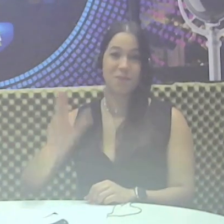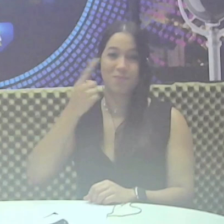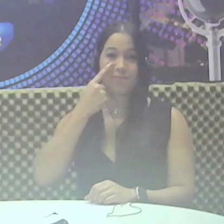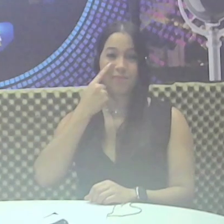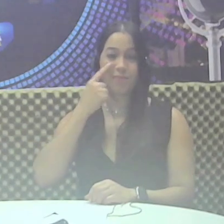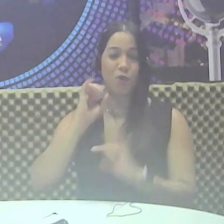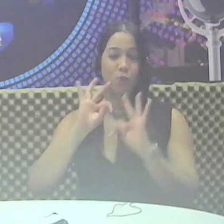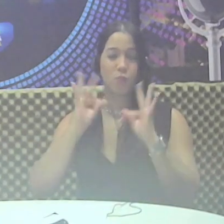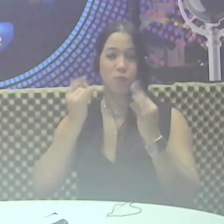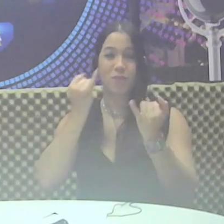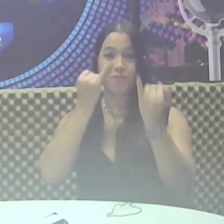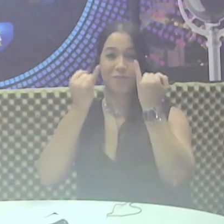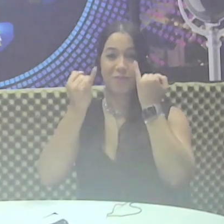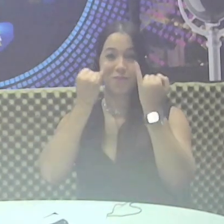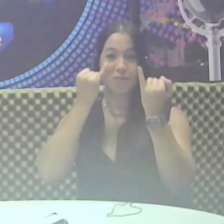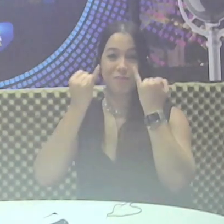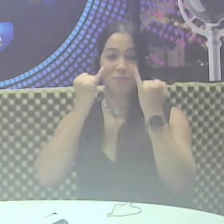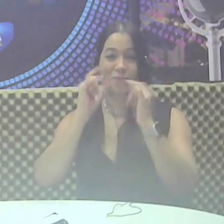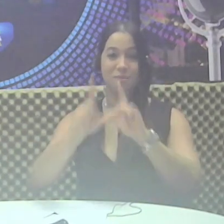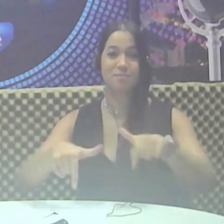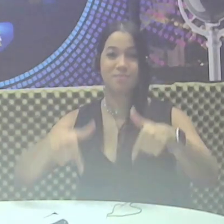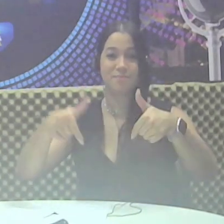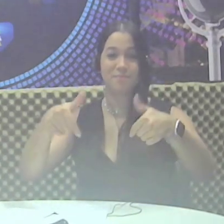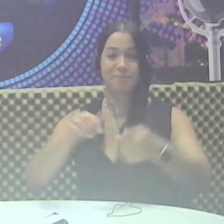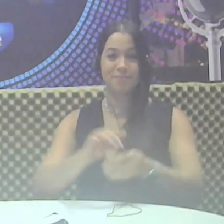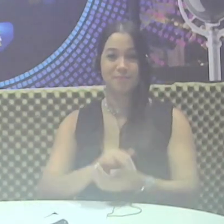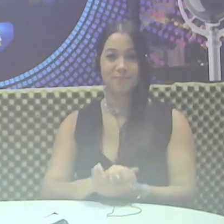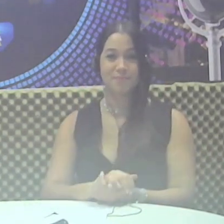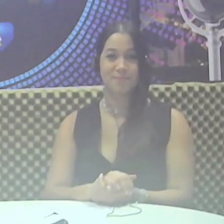saiba tudo sobre essa iniciativa.